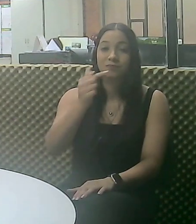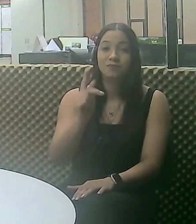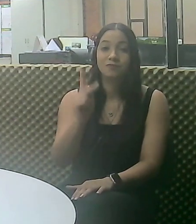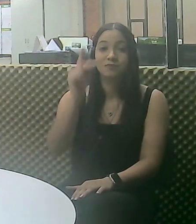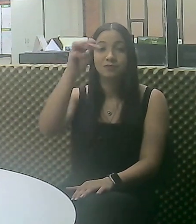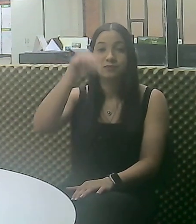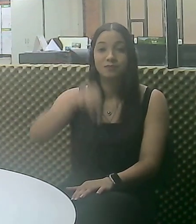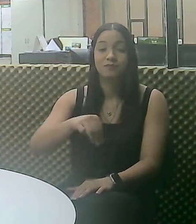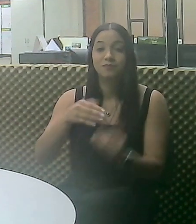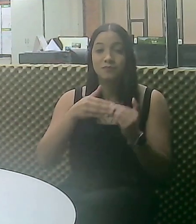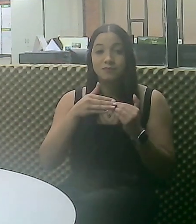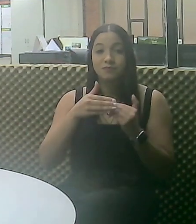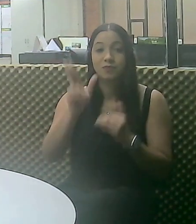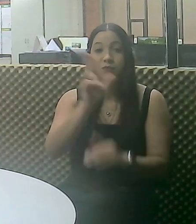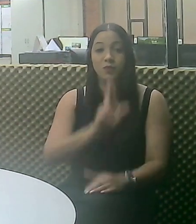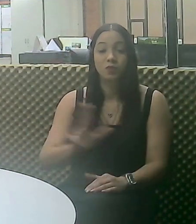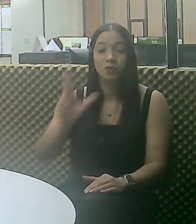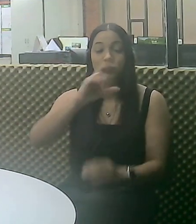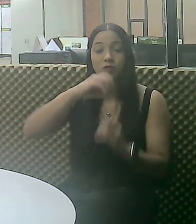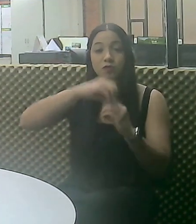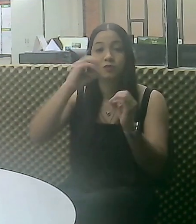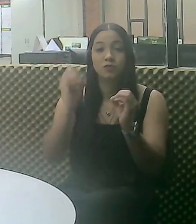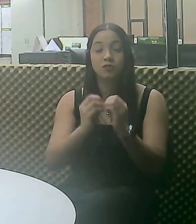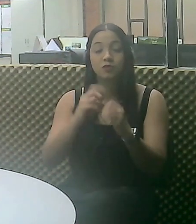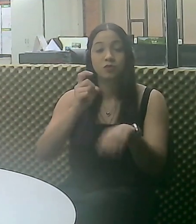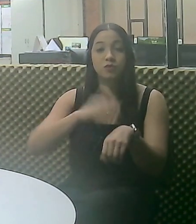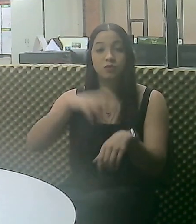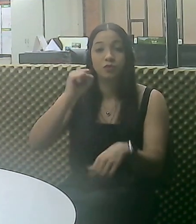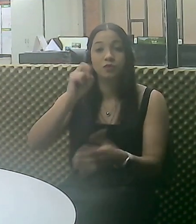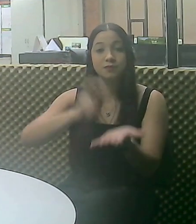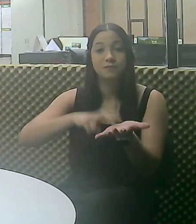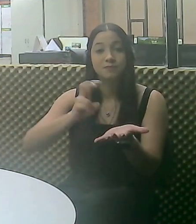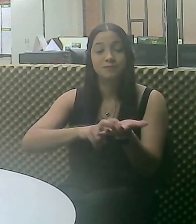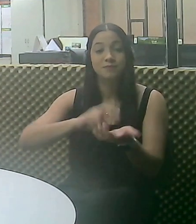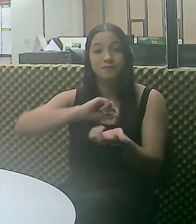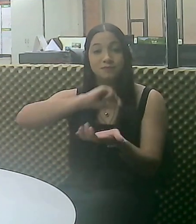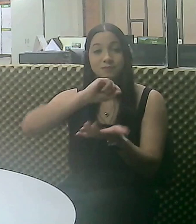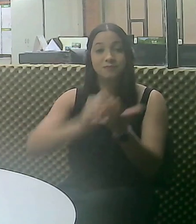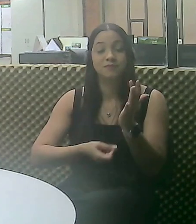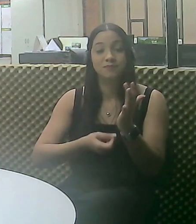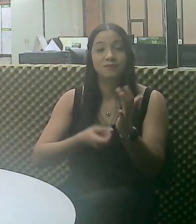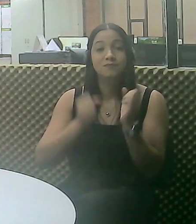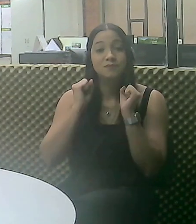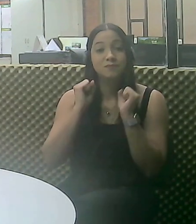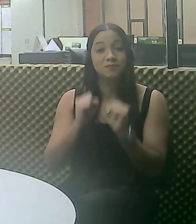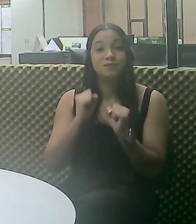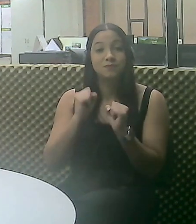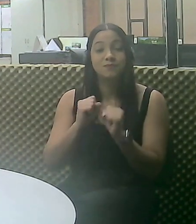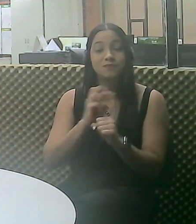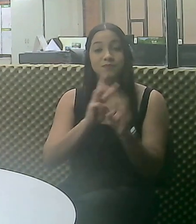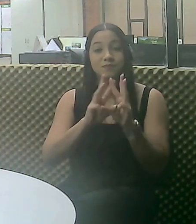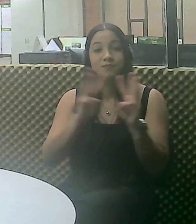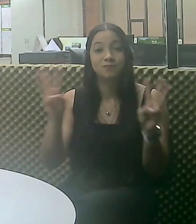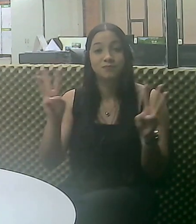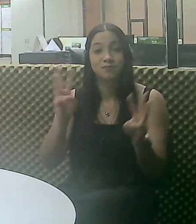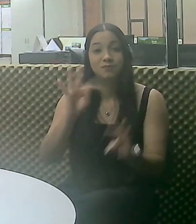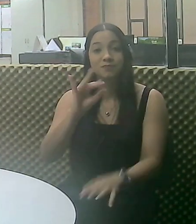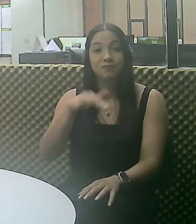km e largada do Uberlândia Shopping às 8 da manhã. As inscrições podem ser feitas pelo site